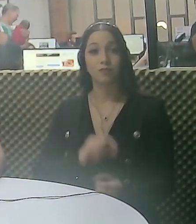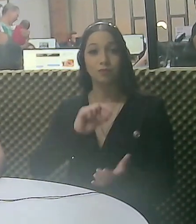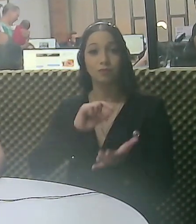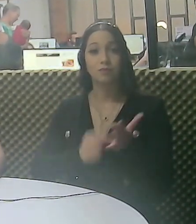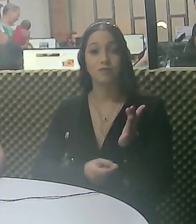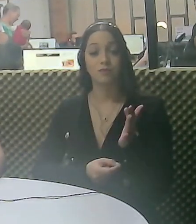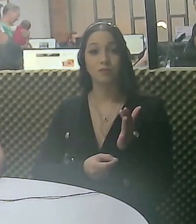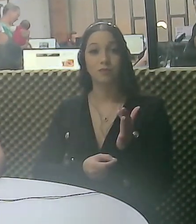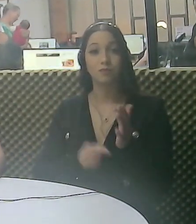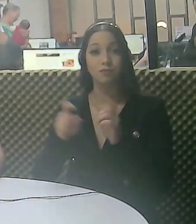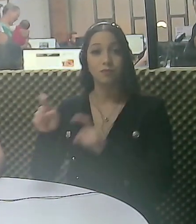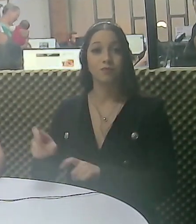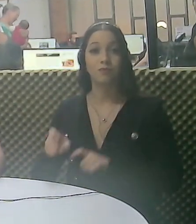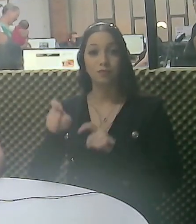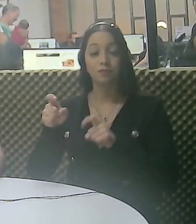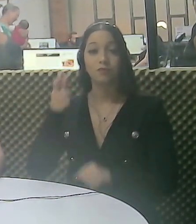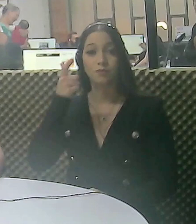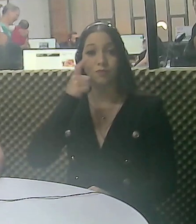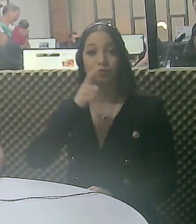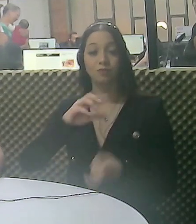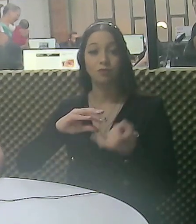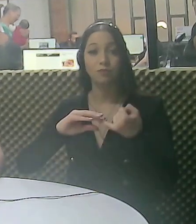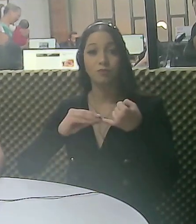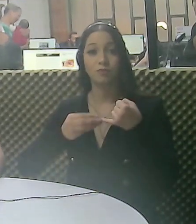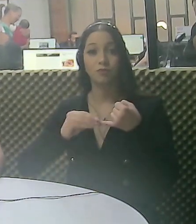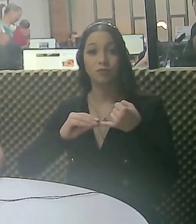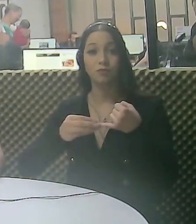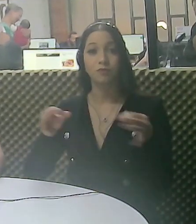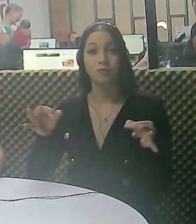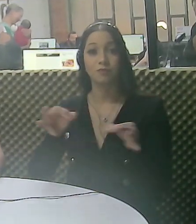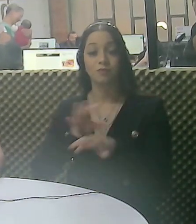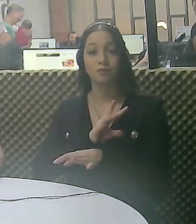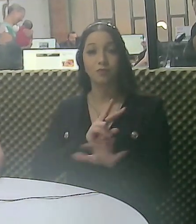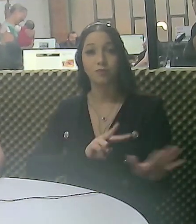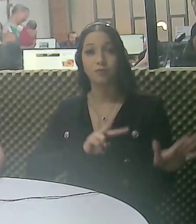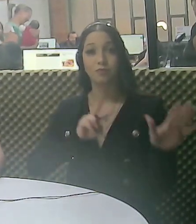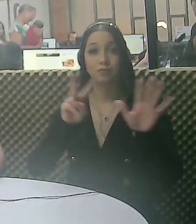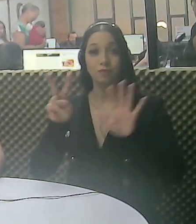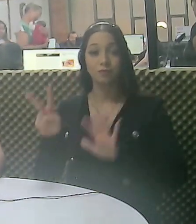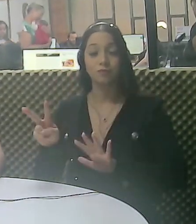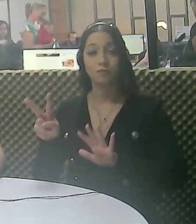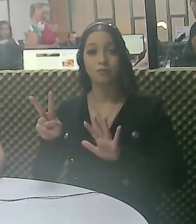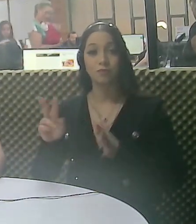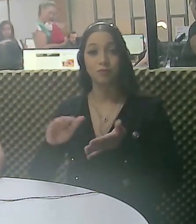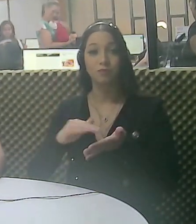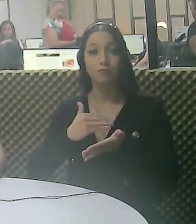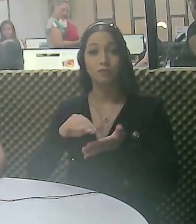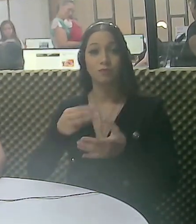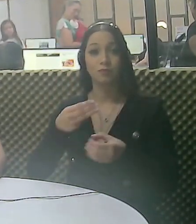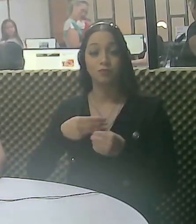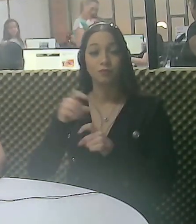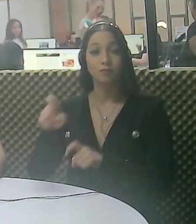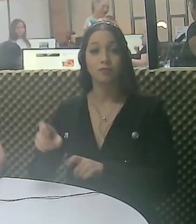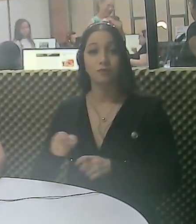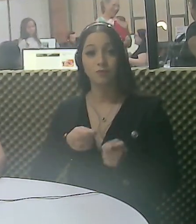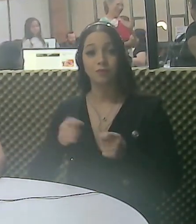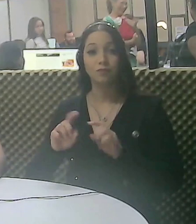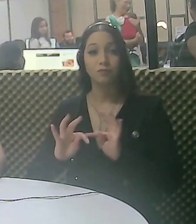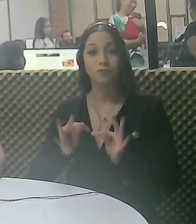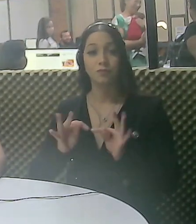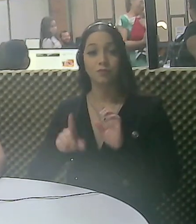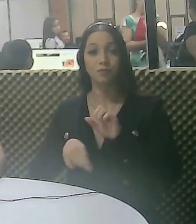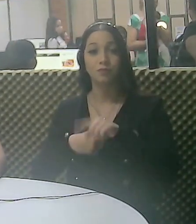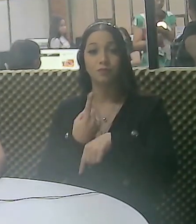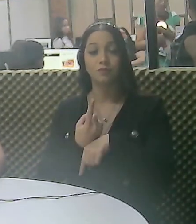Cadastramento de produtores para recebimento de sementes de feijão termina nesta semana. A Secretaria Municipal de Agronegócio, Economia